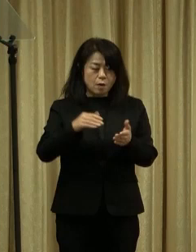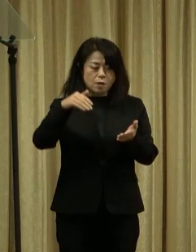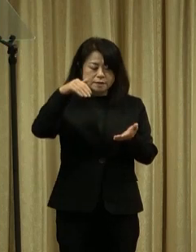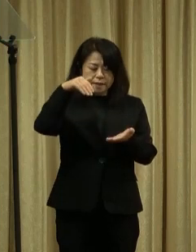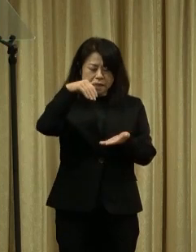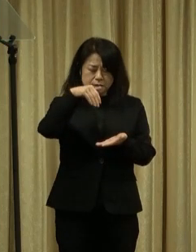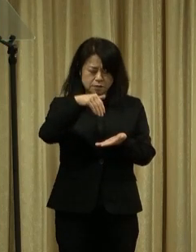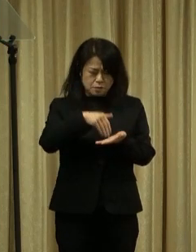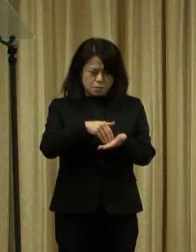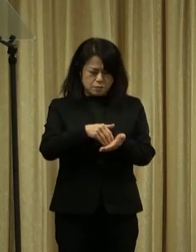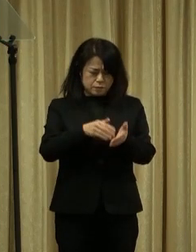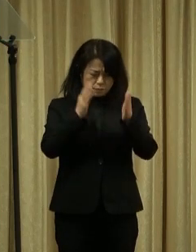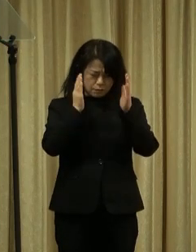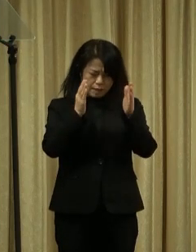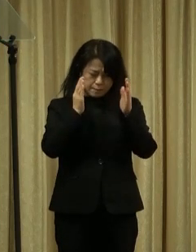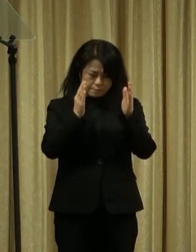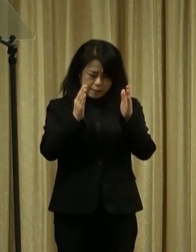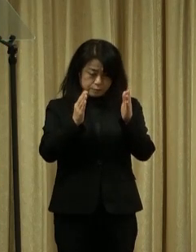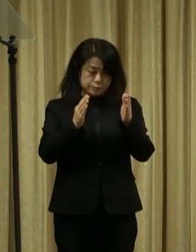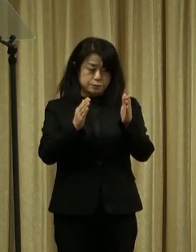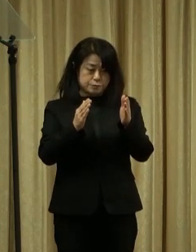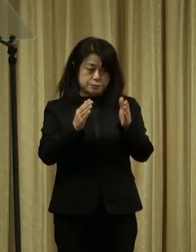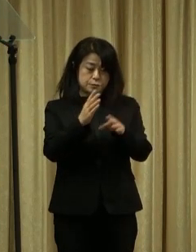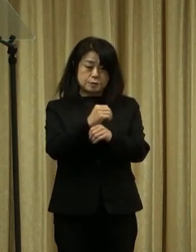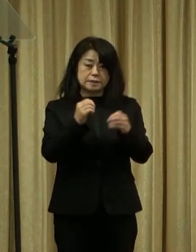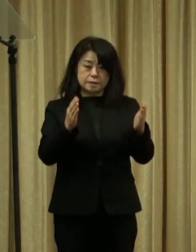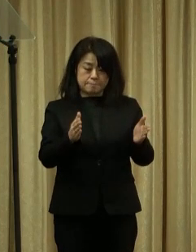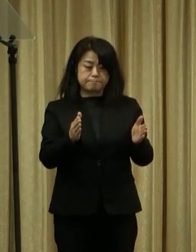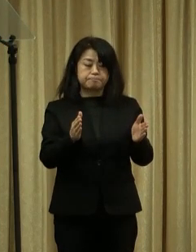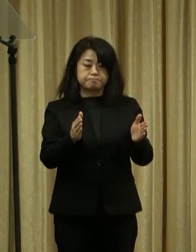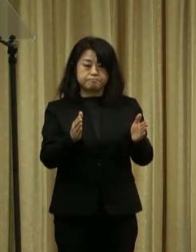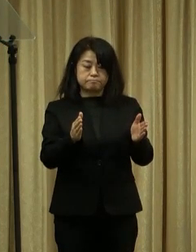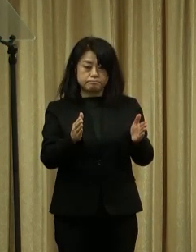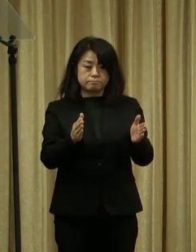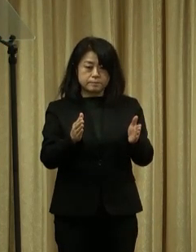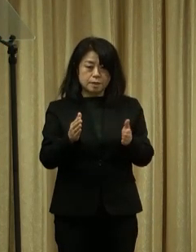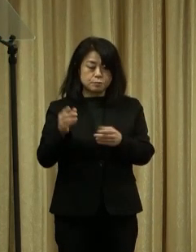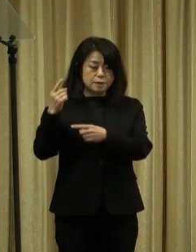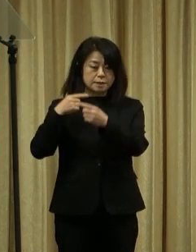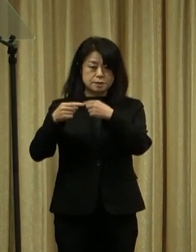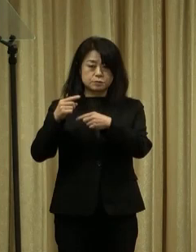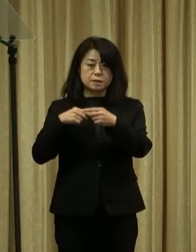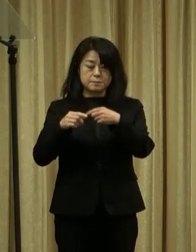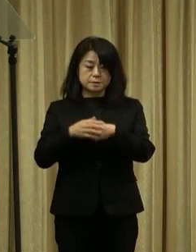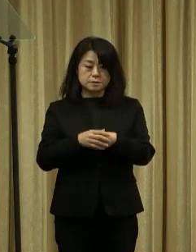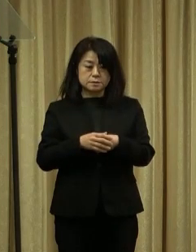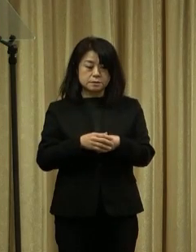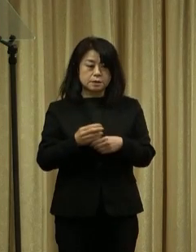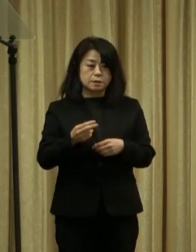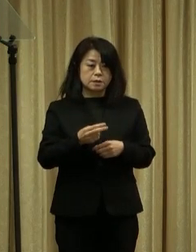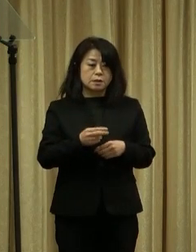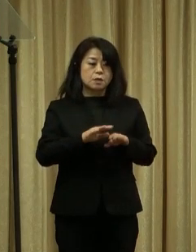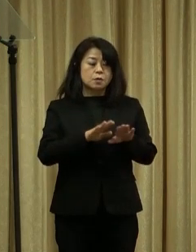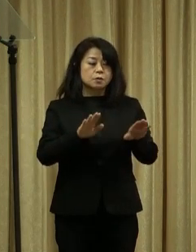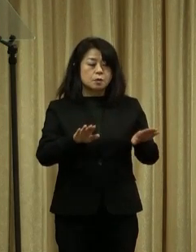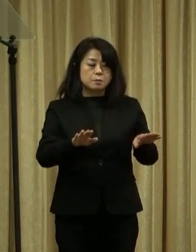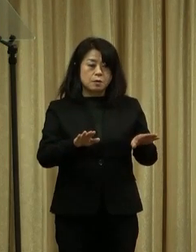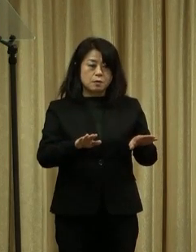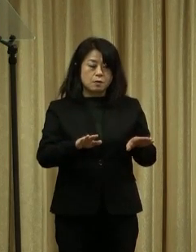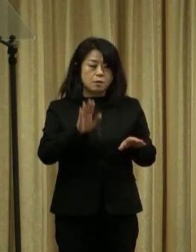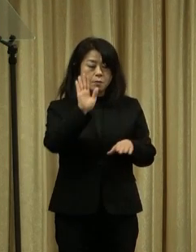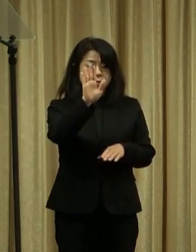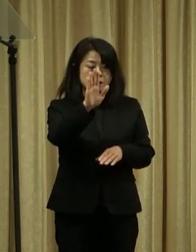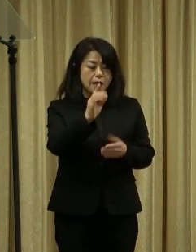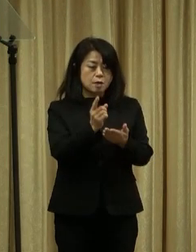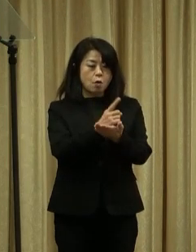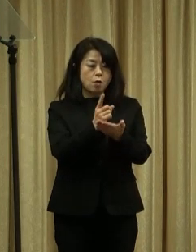やってきたけど最後の踏ん張りどころだというふうな、本当に気迫を感じます。今政権の子ども未来方針、これもしっかり